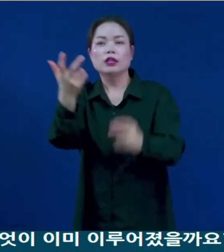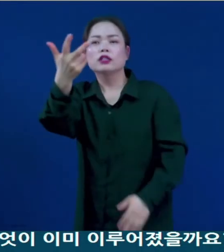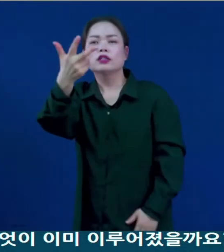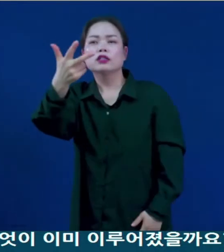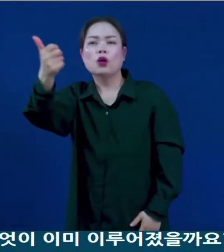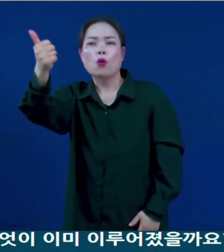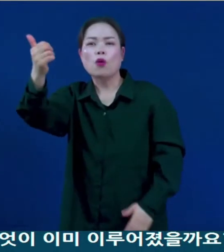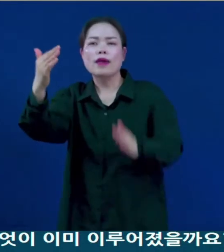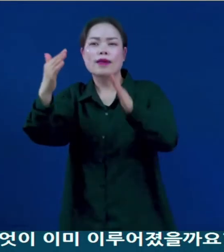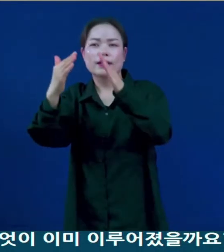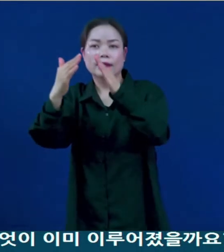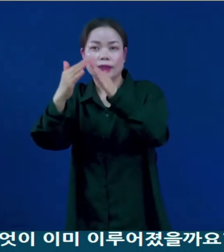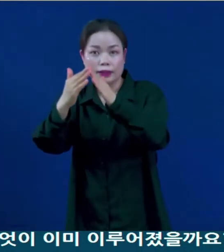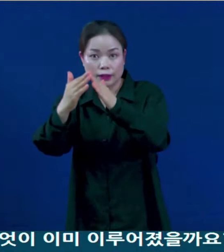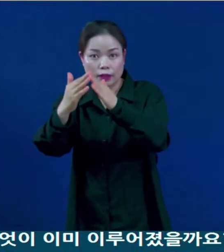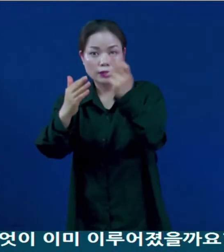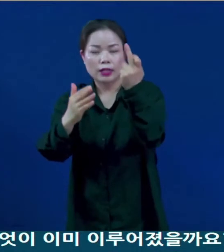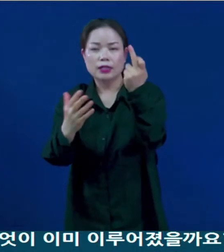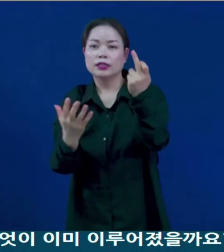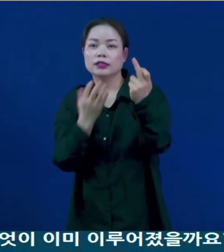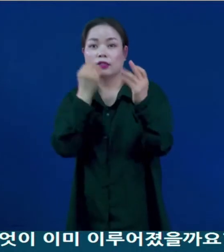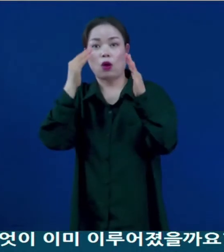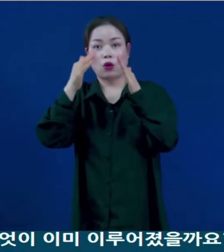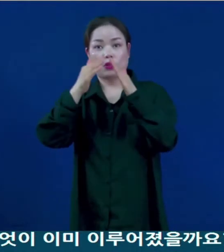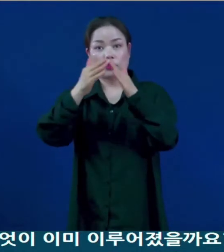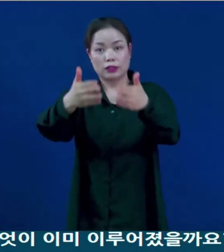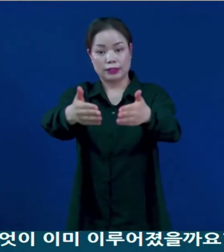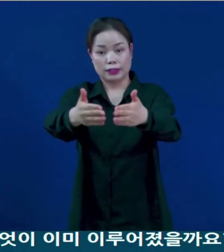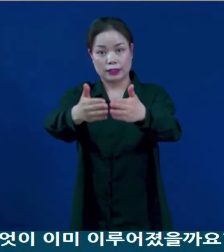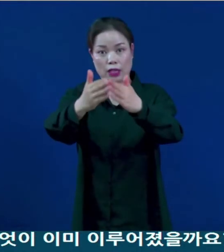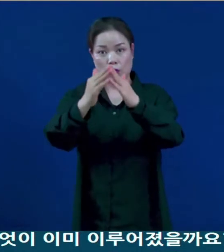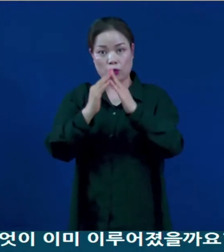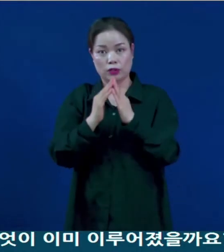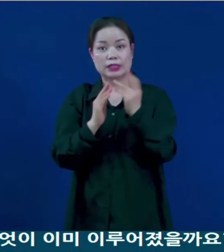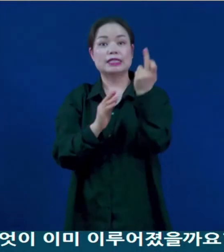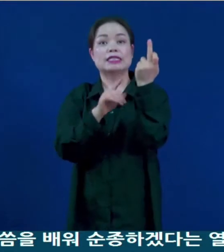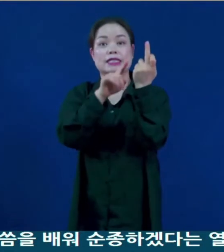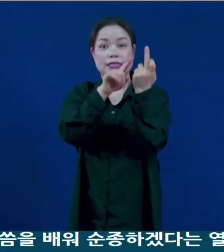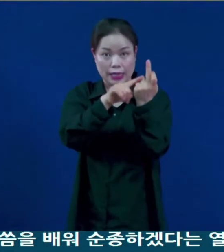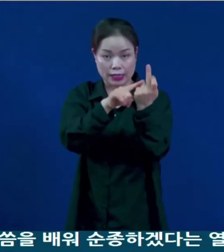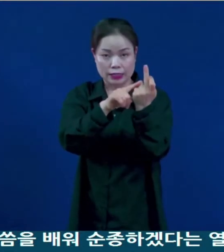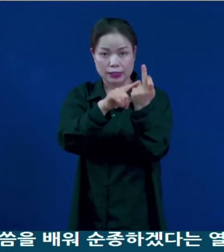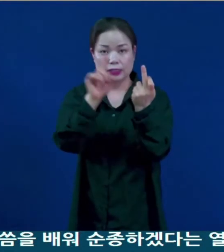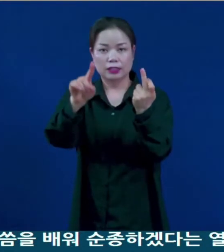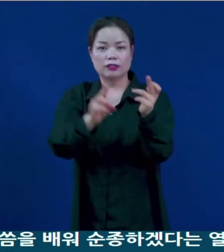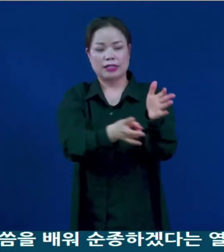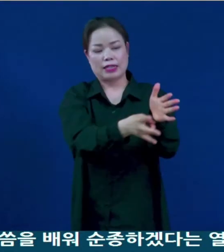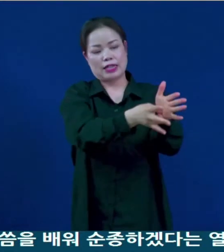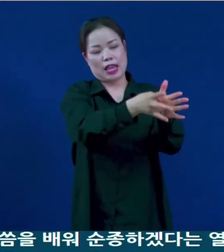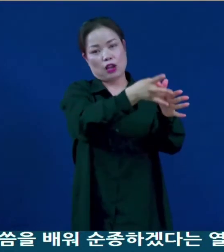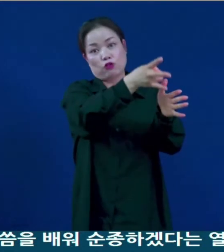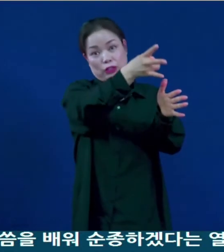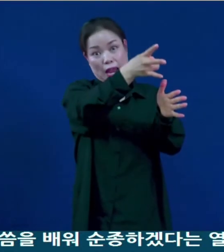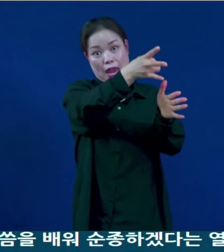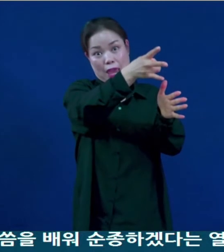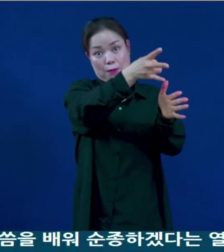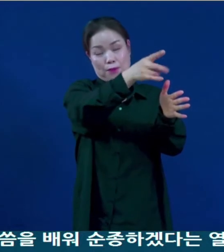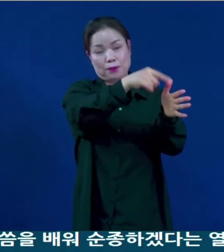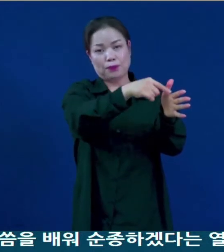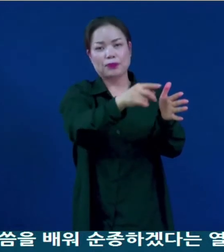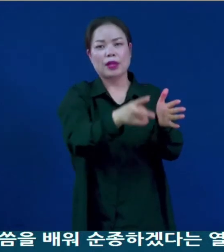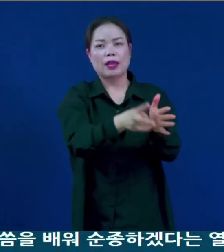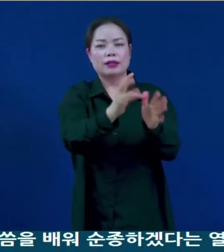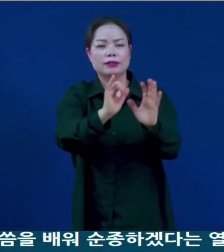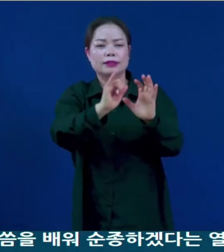전의 산은 여호와의 성전이 세워진 산입니다. 그것은 예루살렘입니다.